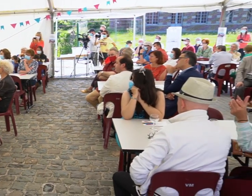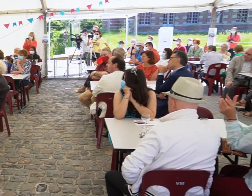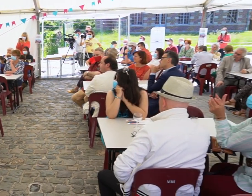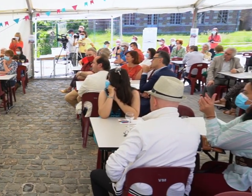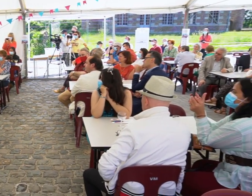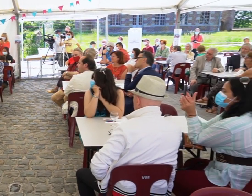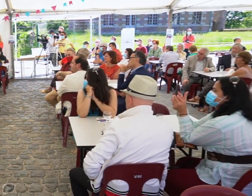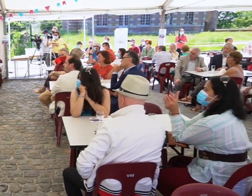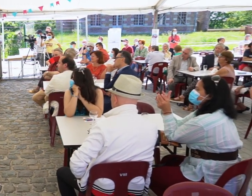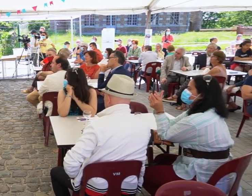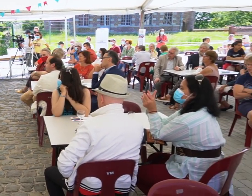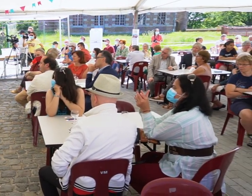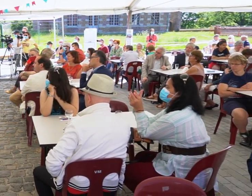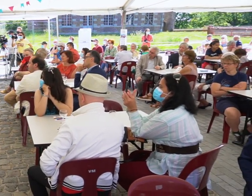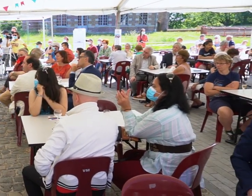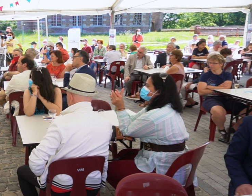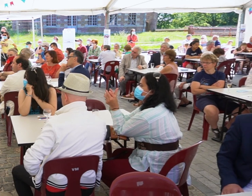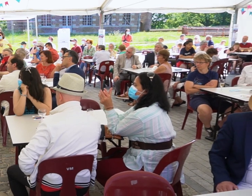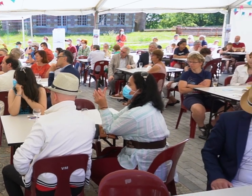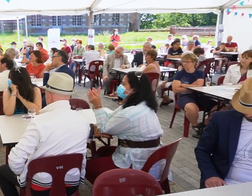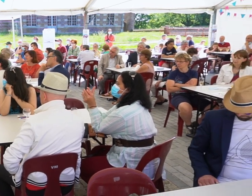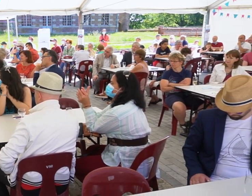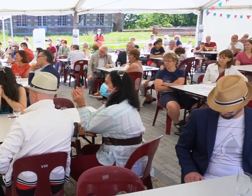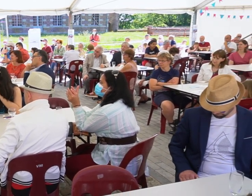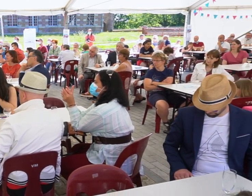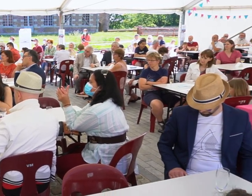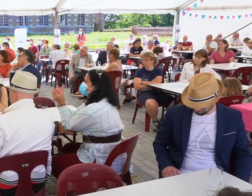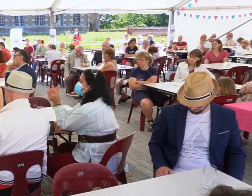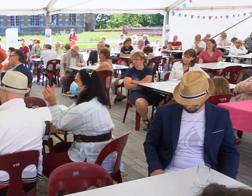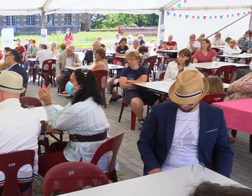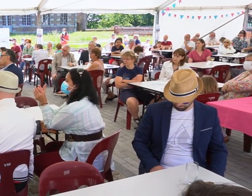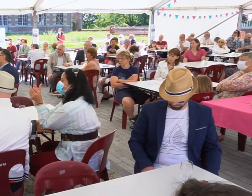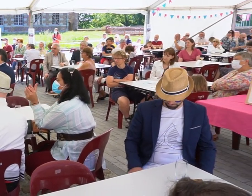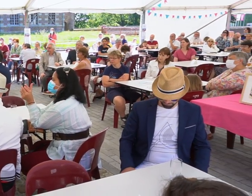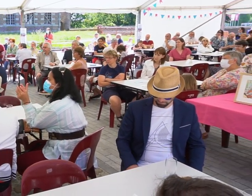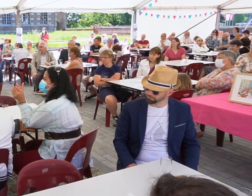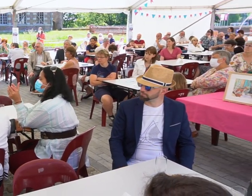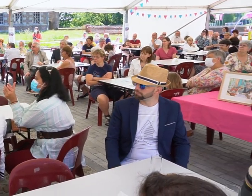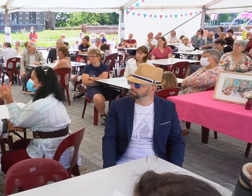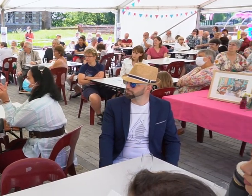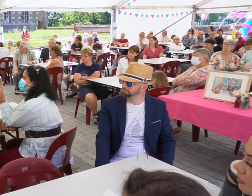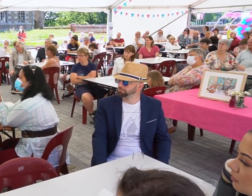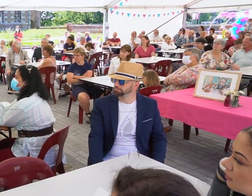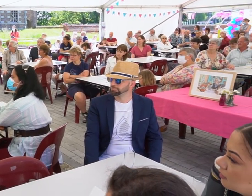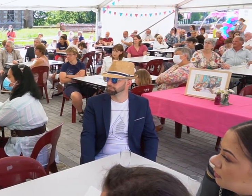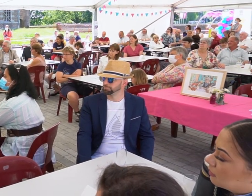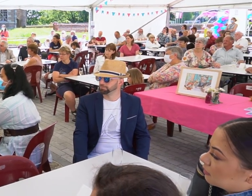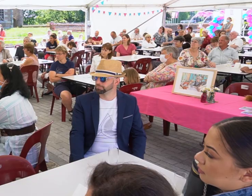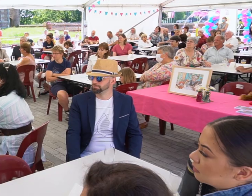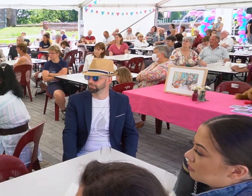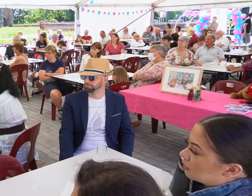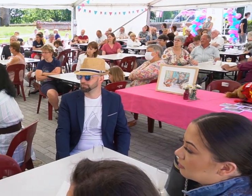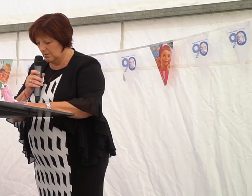Une commémoration implique une vision publique et officielle, marquée par une certaine solennité.